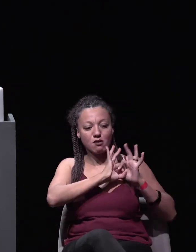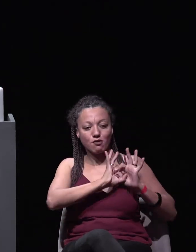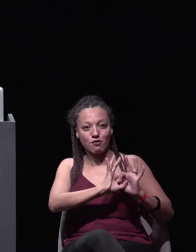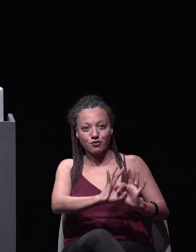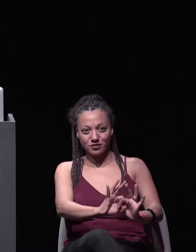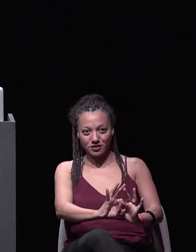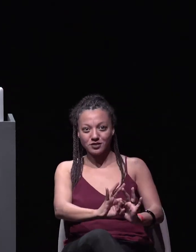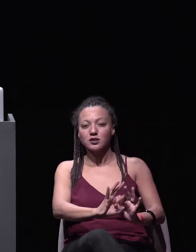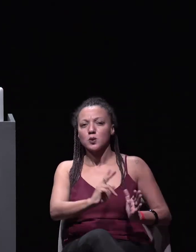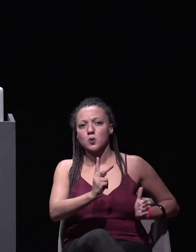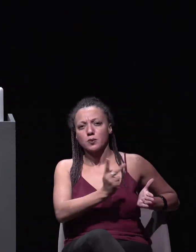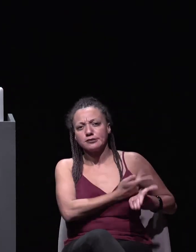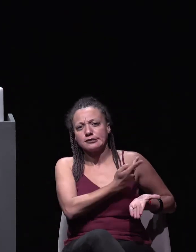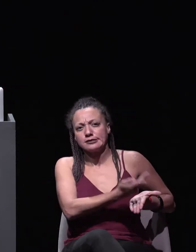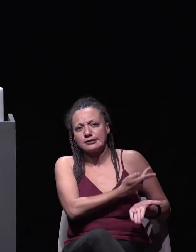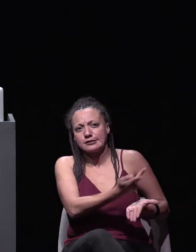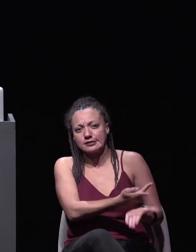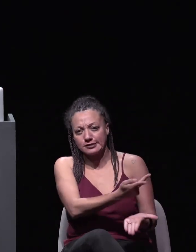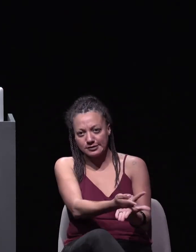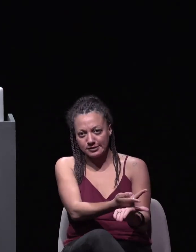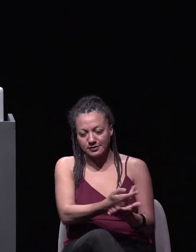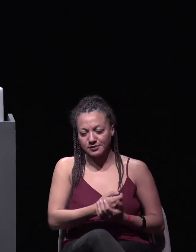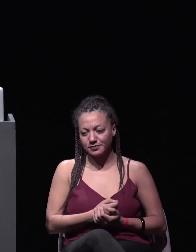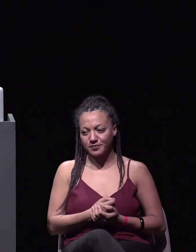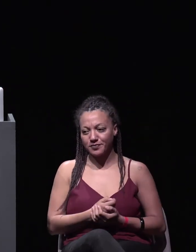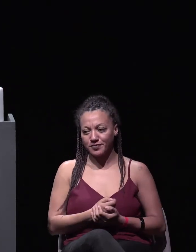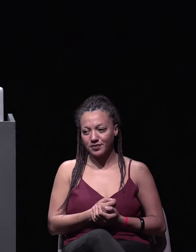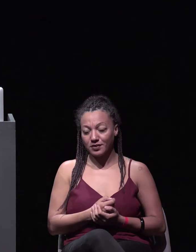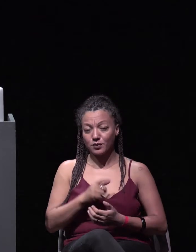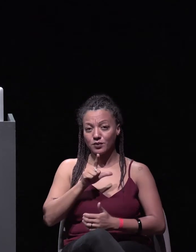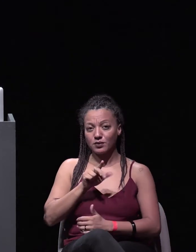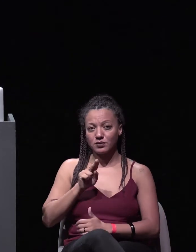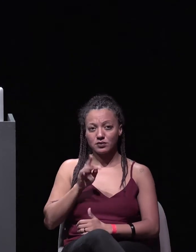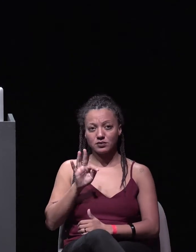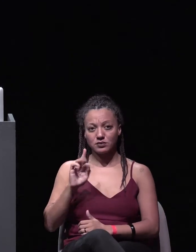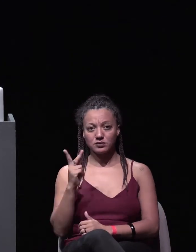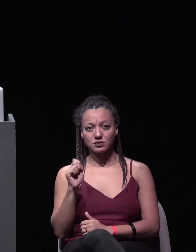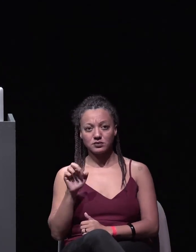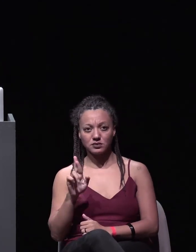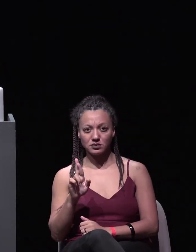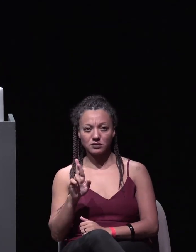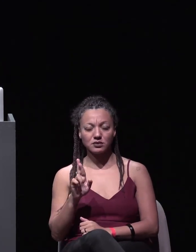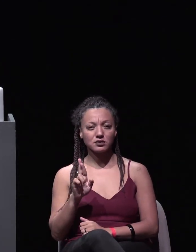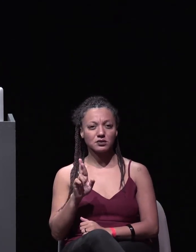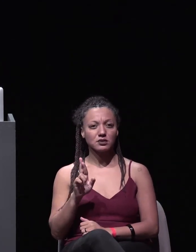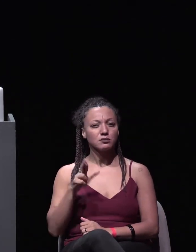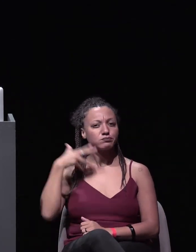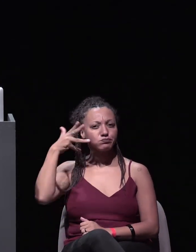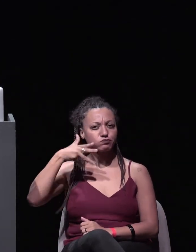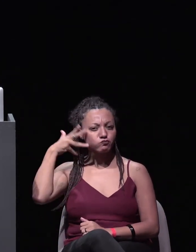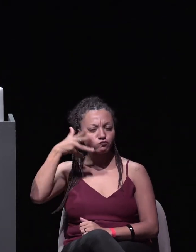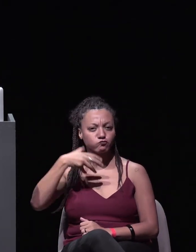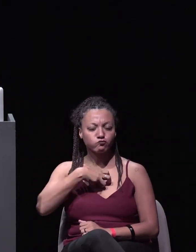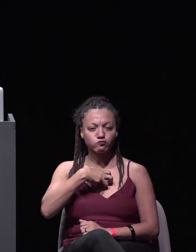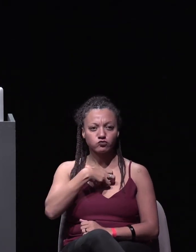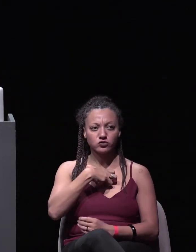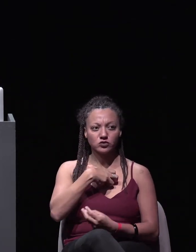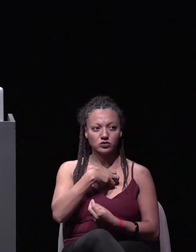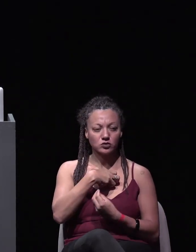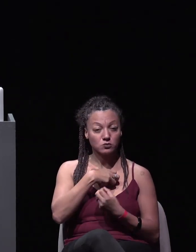em arbitrariedades, né? O Luther King vai, então, empregar uma retórica